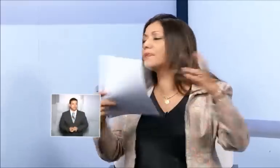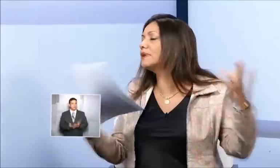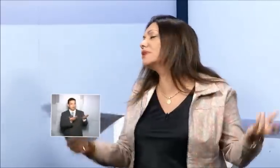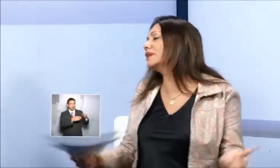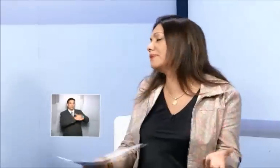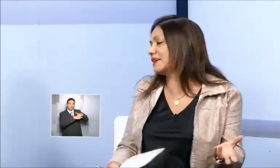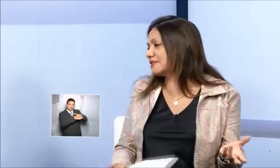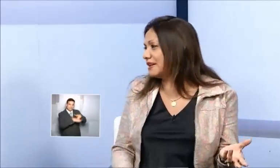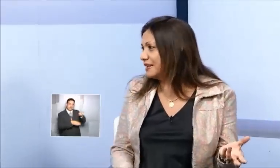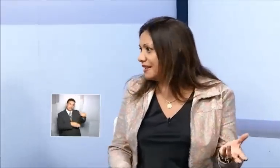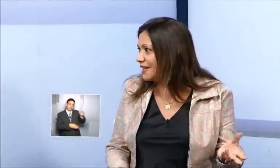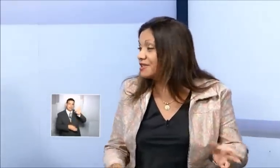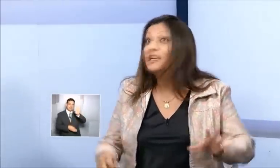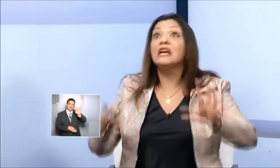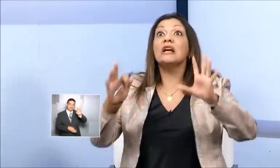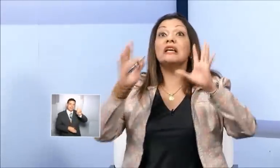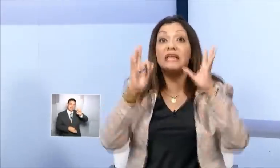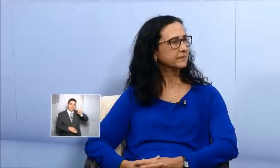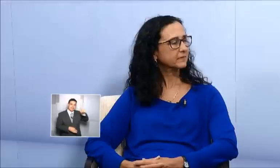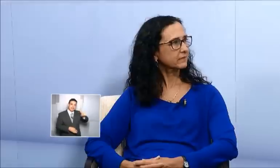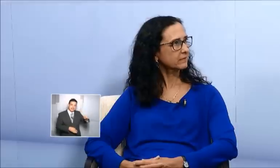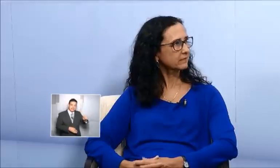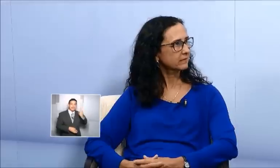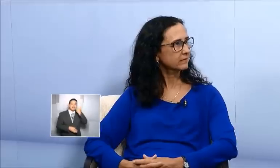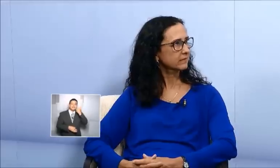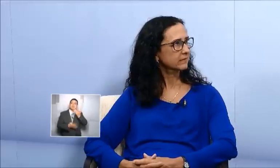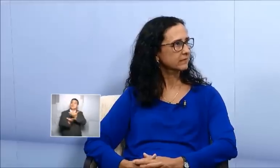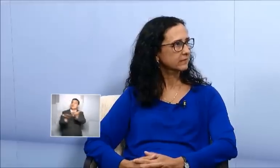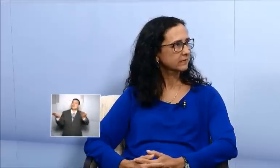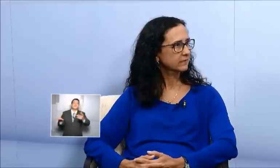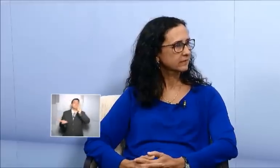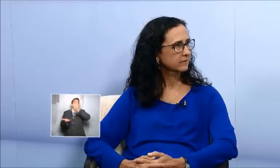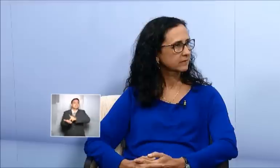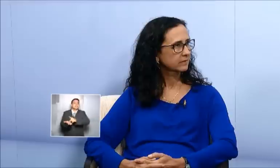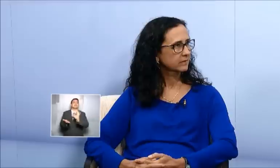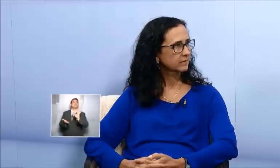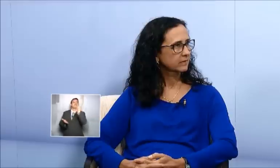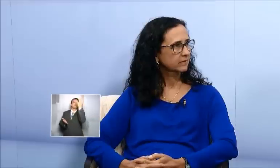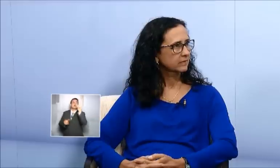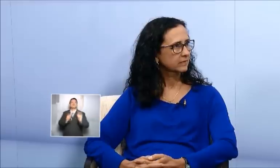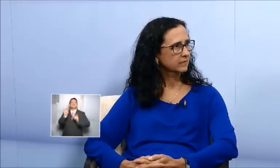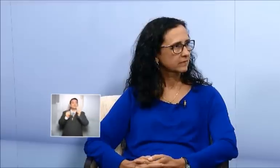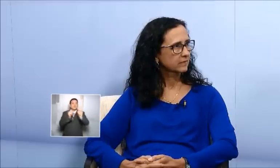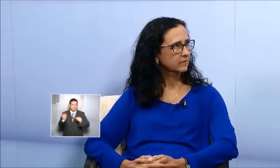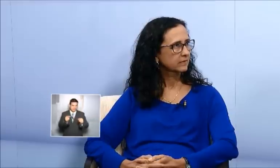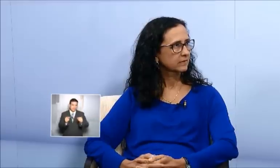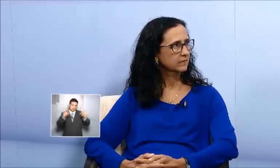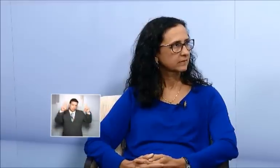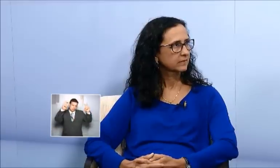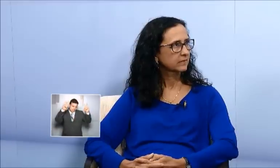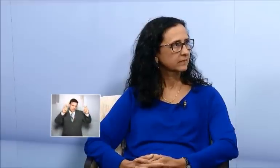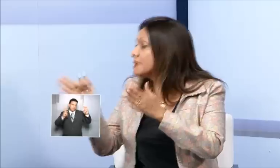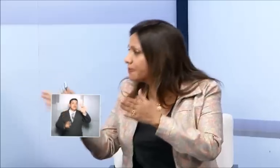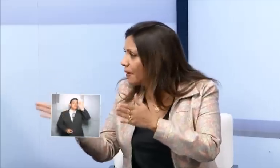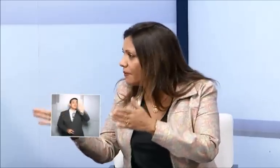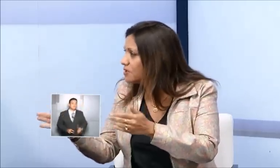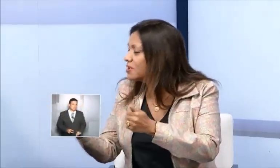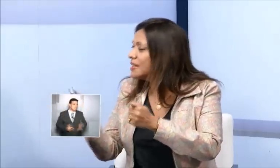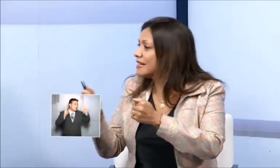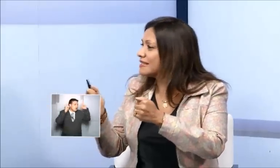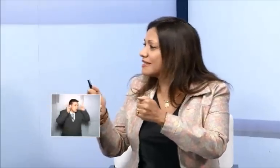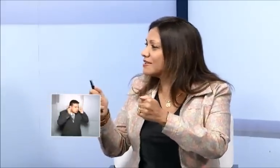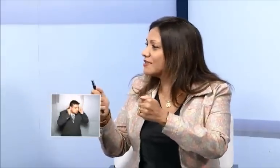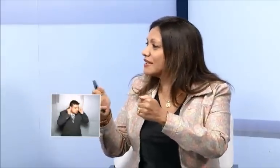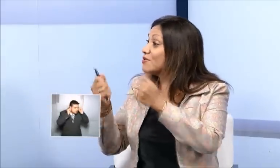fazer um panorama dessa realidade. Que realidade a gente tem hoje quando se fala em deficiência auditiva em nosso país,